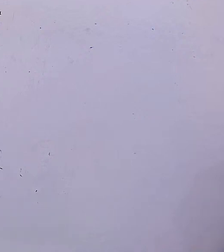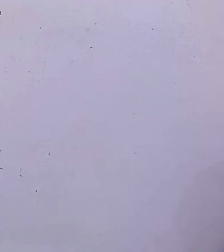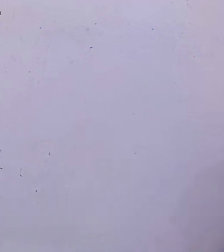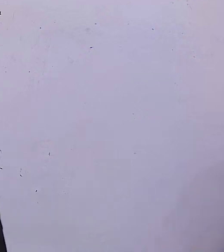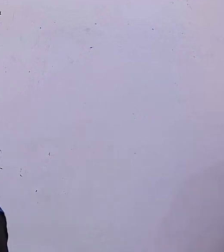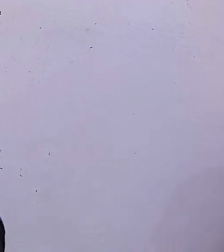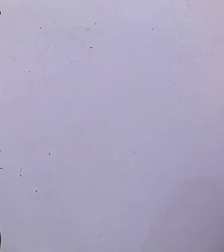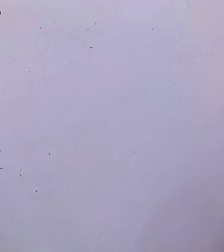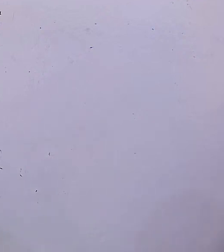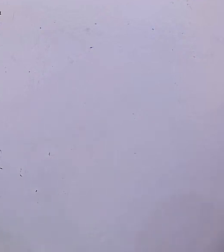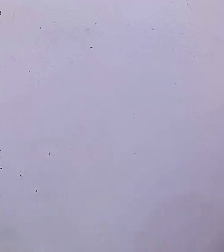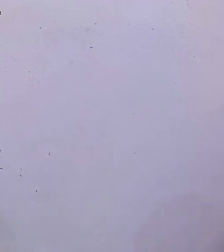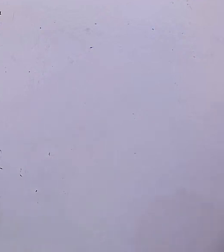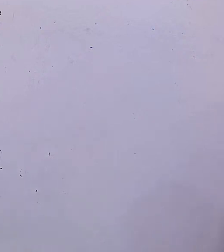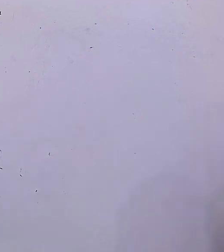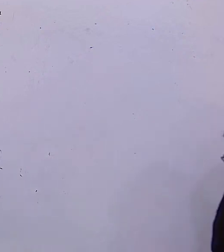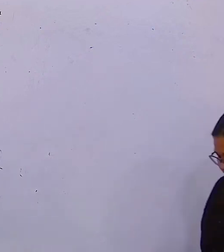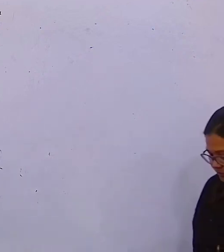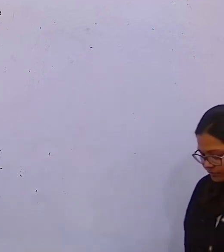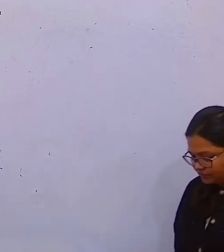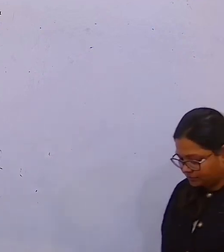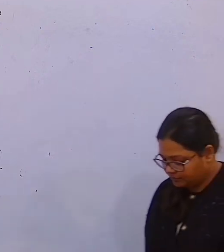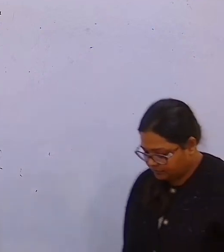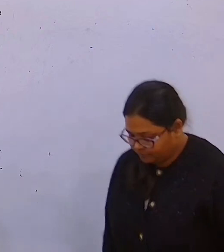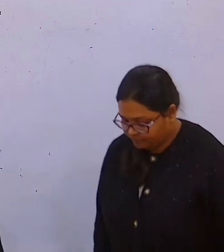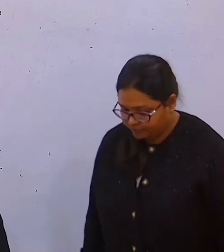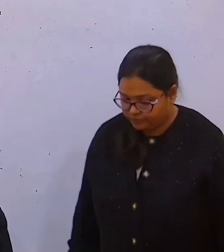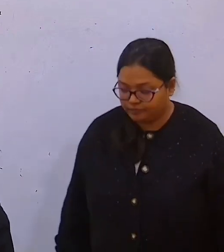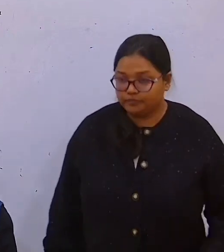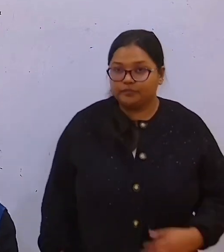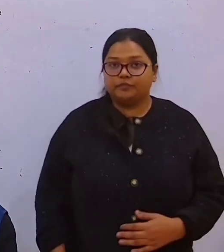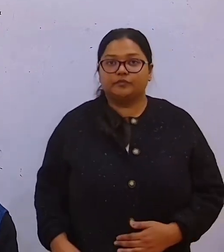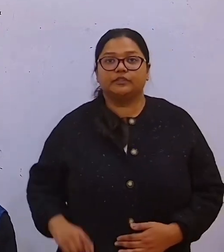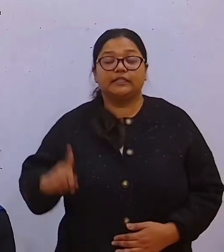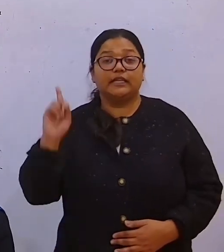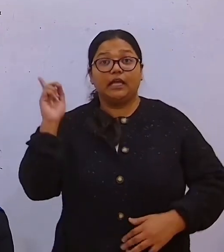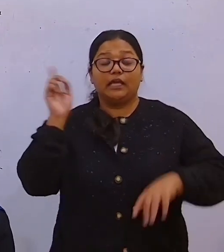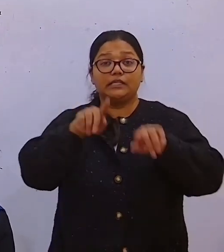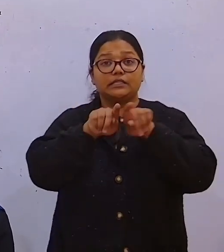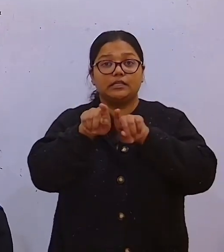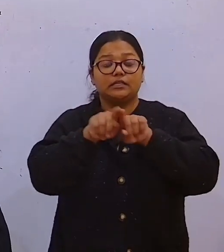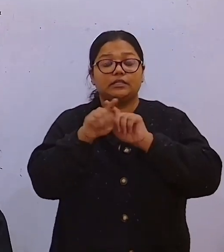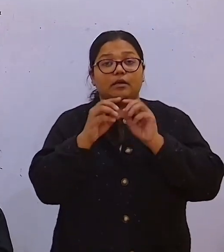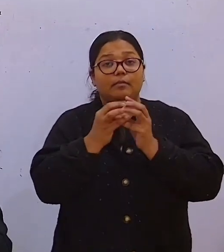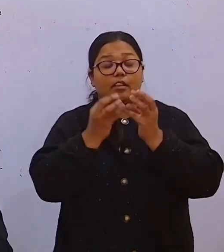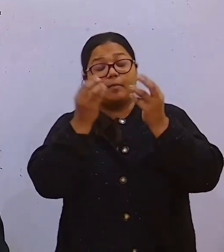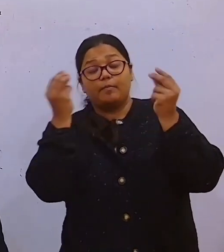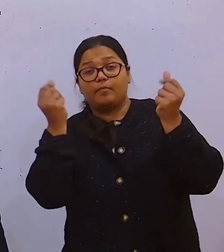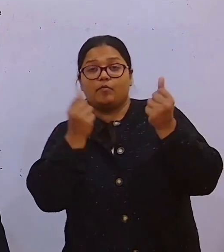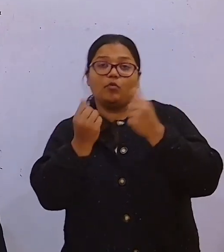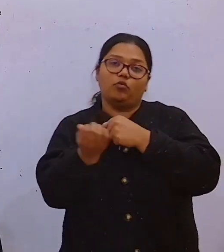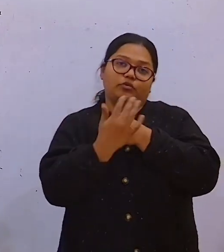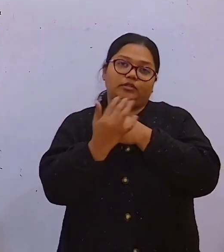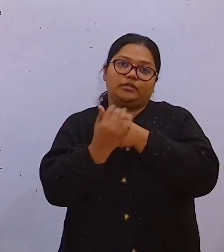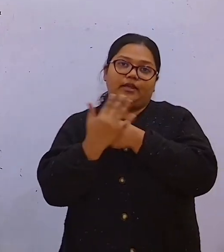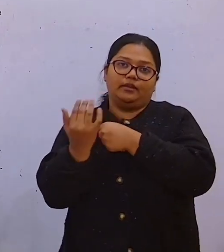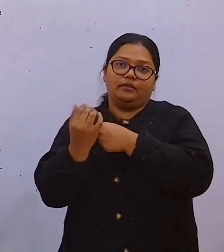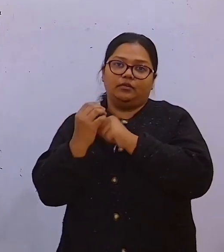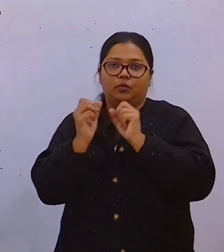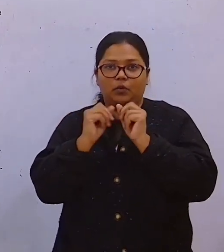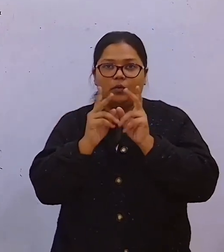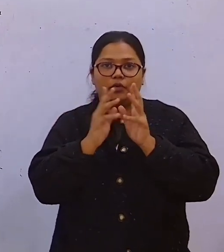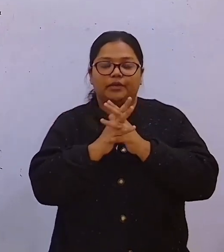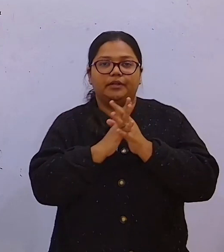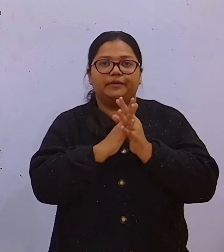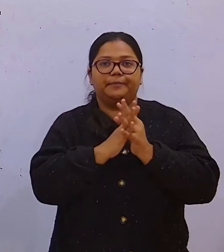है, क्लियर हुआ? ऐसे फाइंड आउट करने आना है हमको कि हमारे पास दो ब्रेड नहीं है,